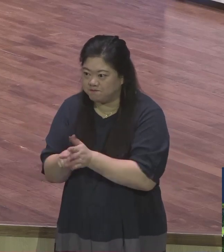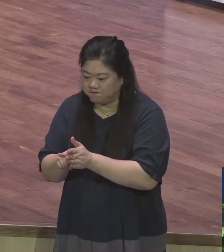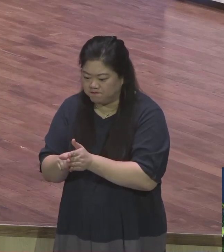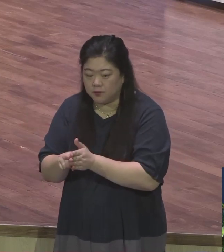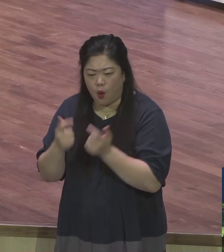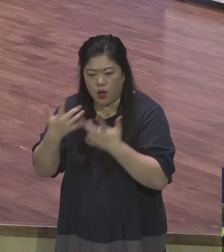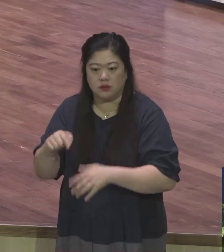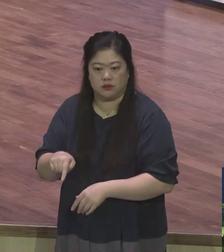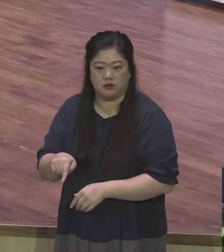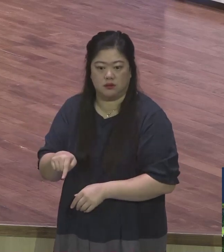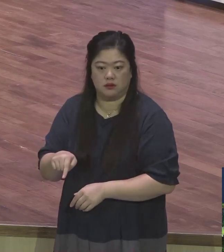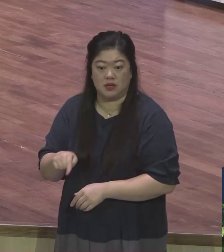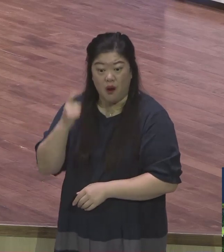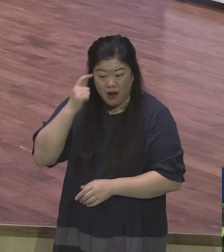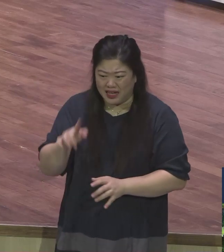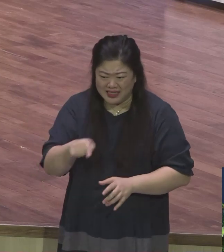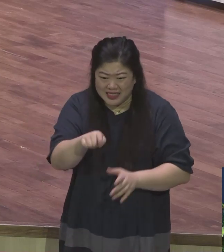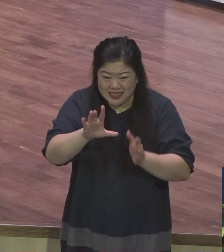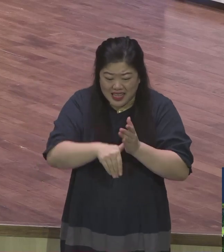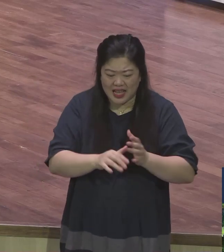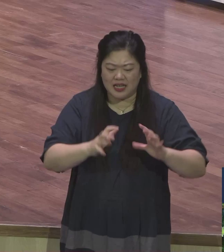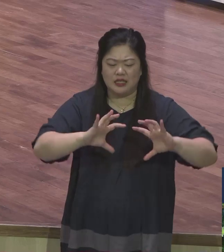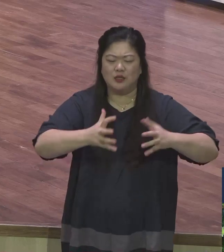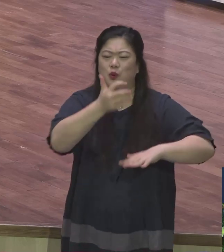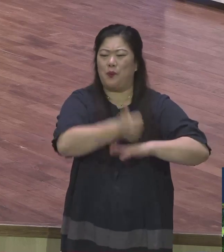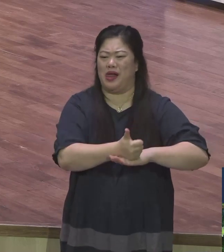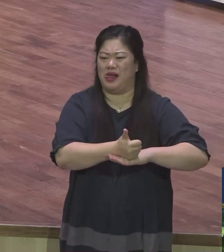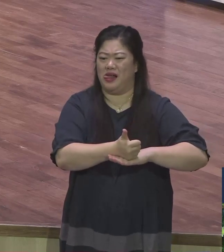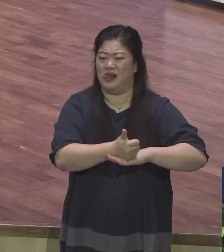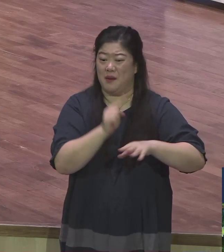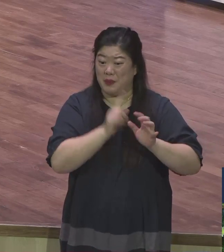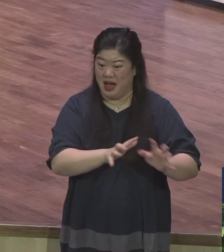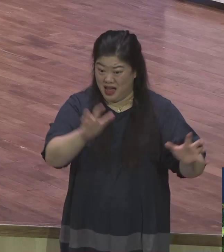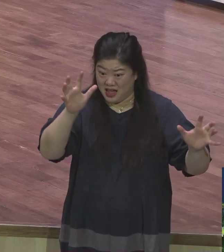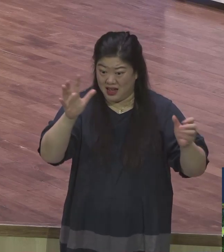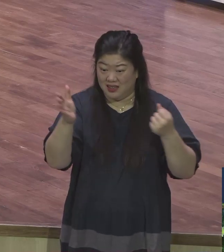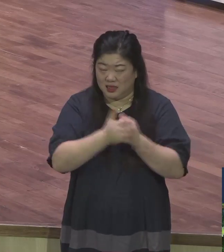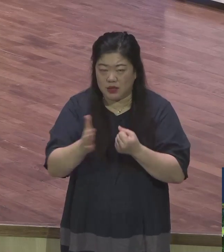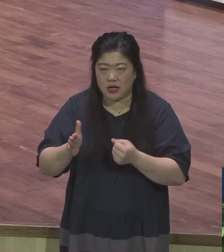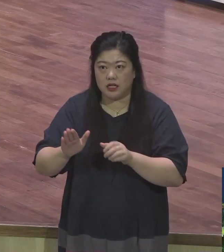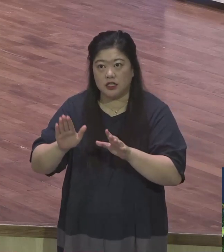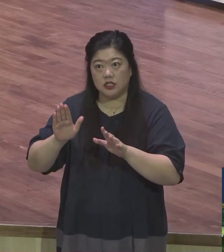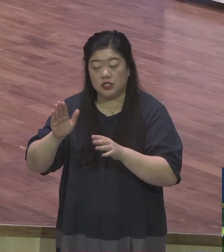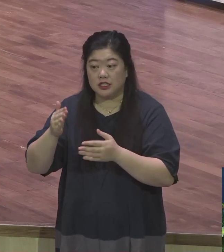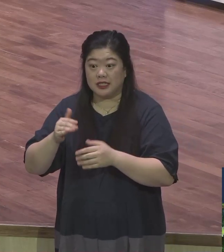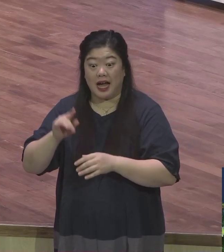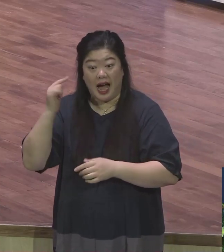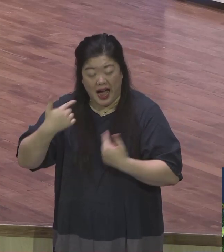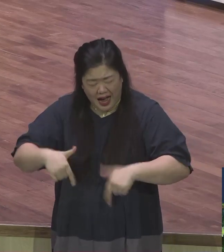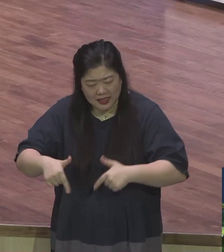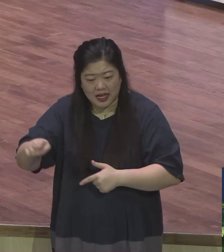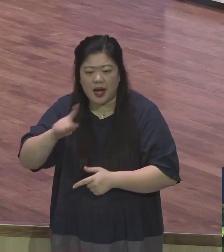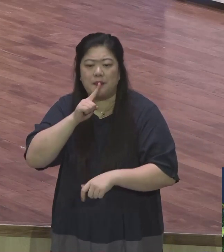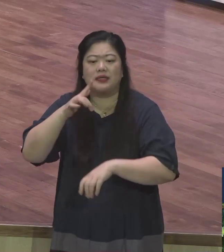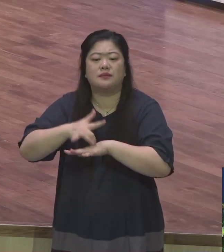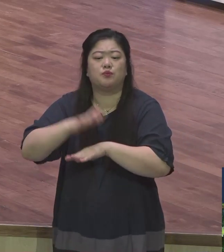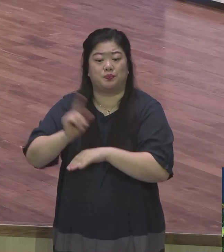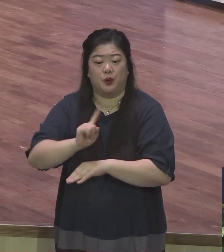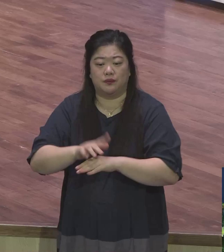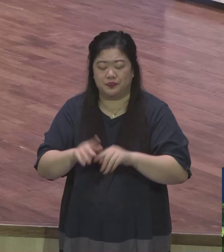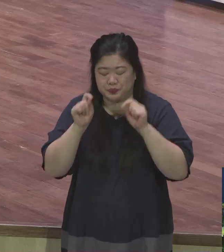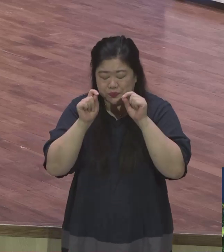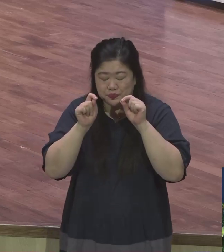정말 신앙이 있었어요. 이들 아침에 눈을 뜨면요 주님 오늘 오십니까? 이게 시작이요. 주님 오늘